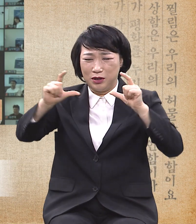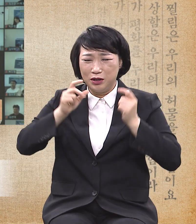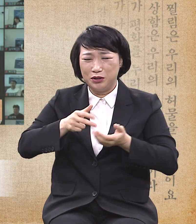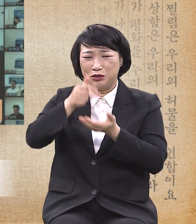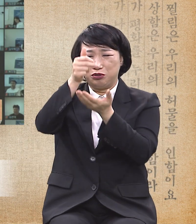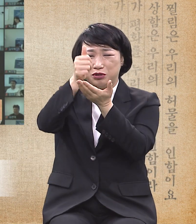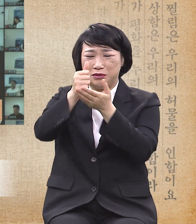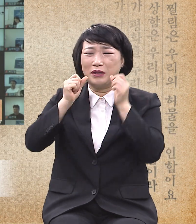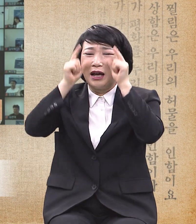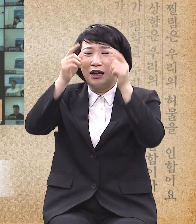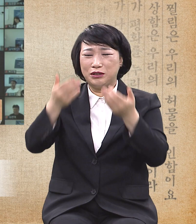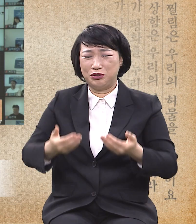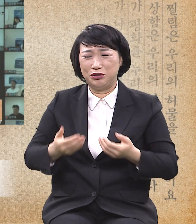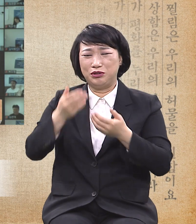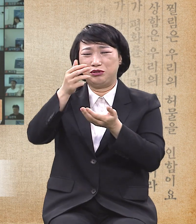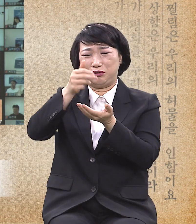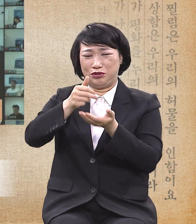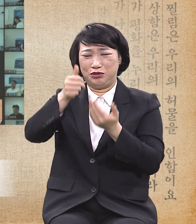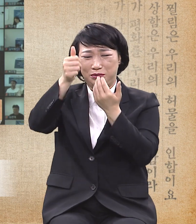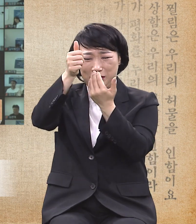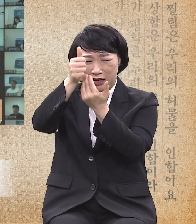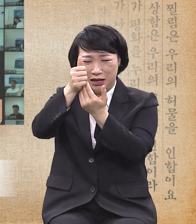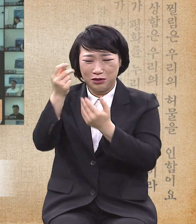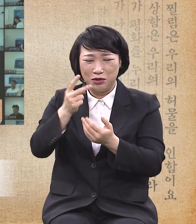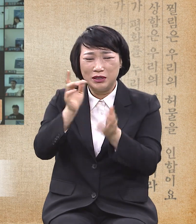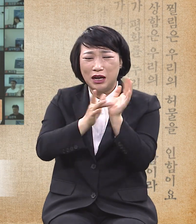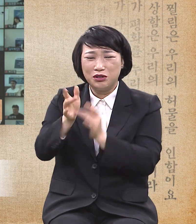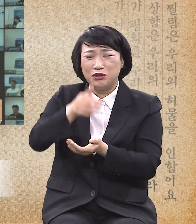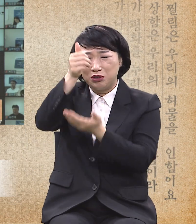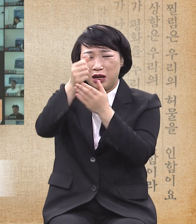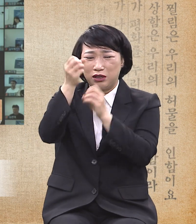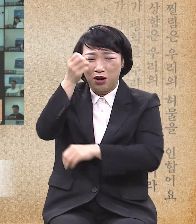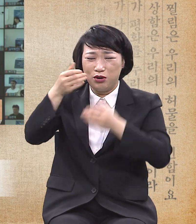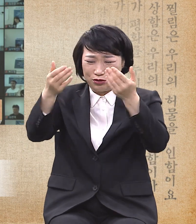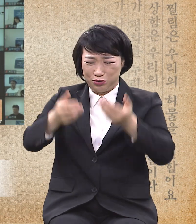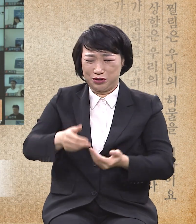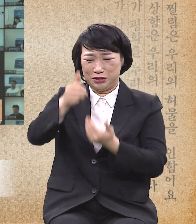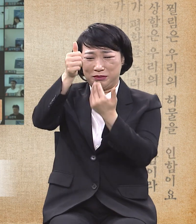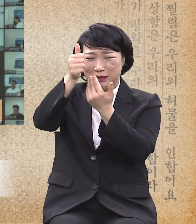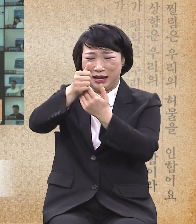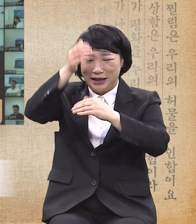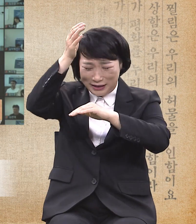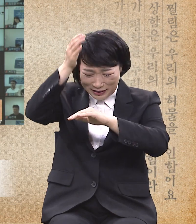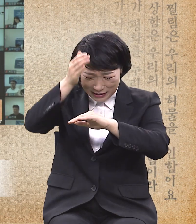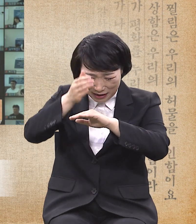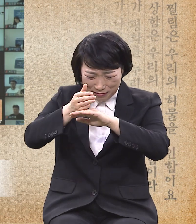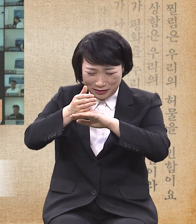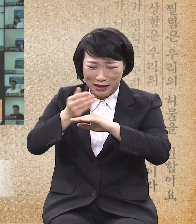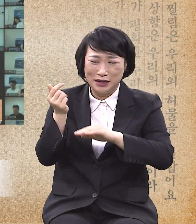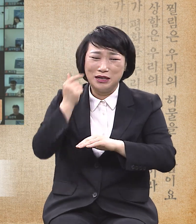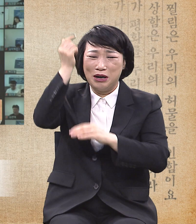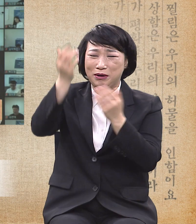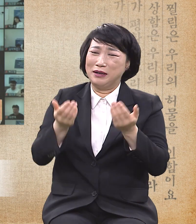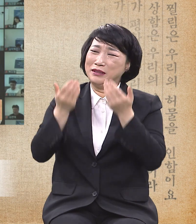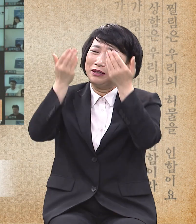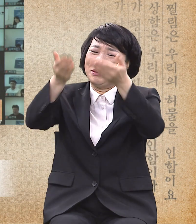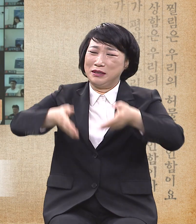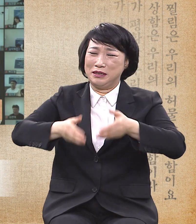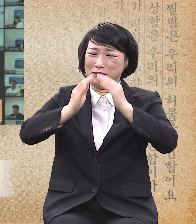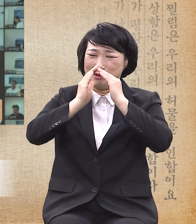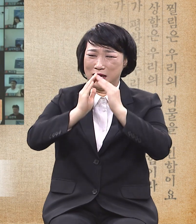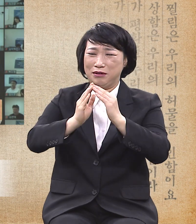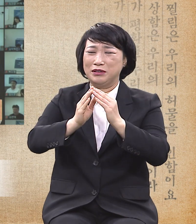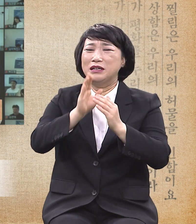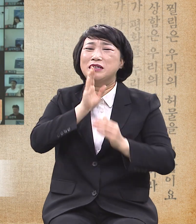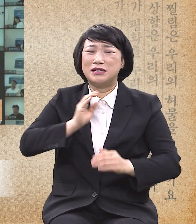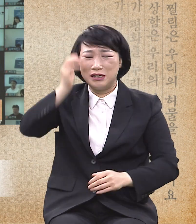주님, 깨닫게 하신 주님, 그리스도의 터를 주신 주님, 감사하며 영광 돌리며 집을 지을 수